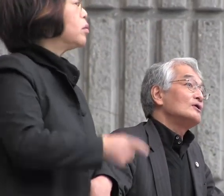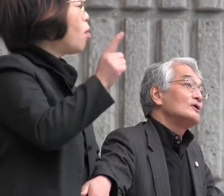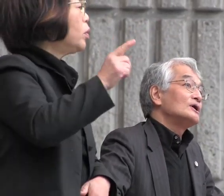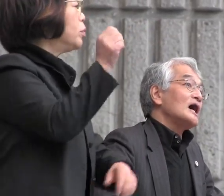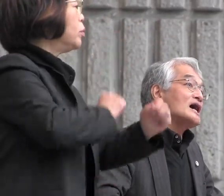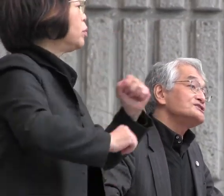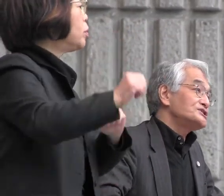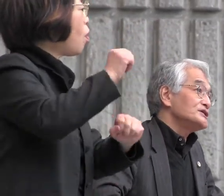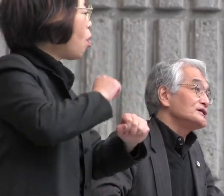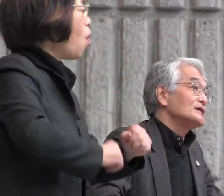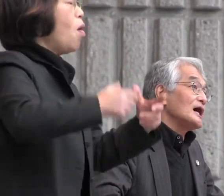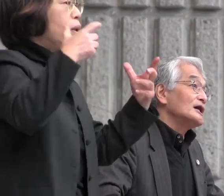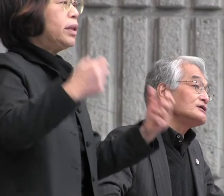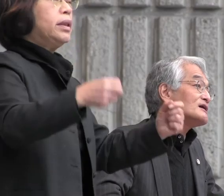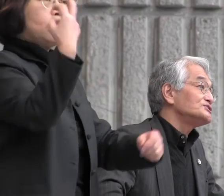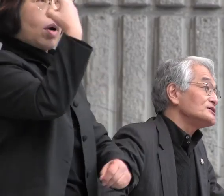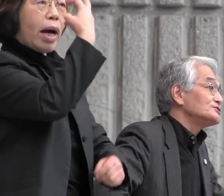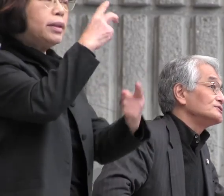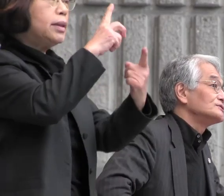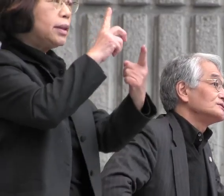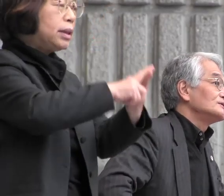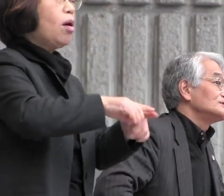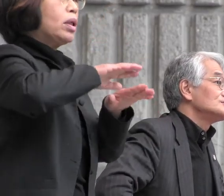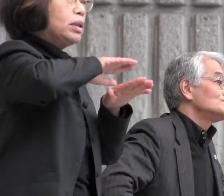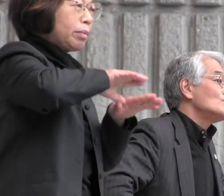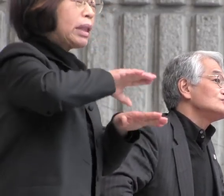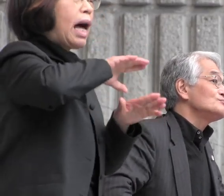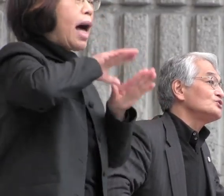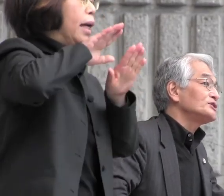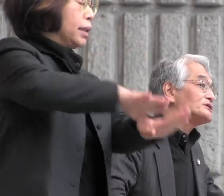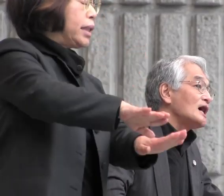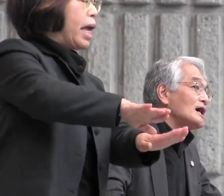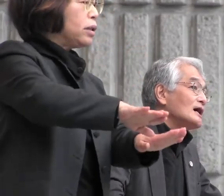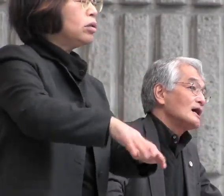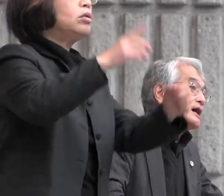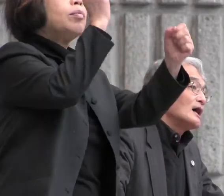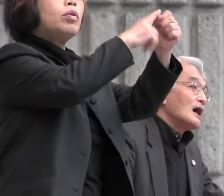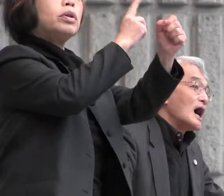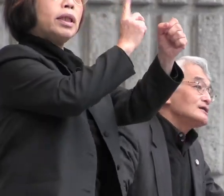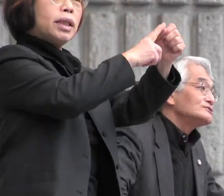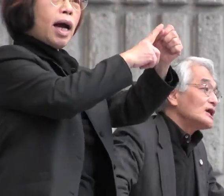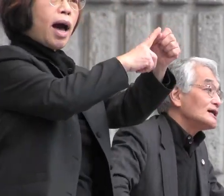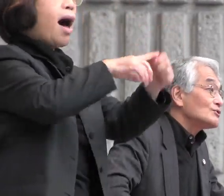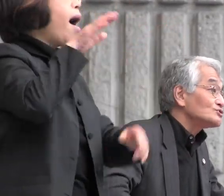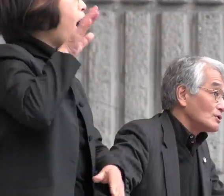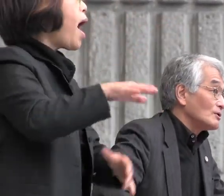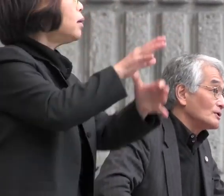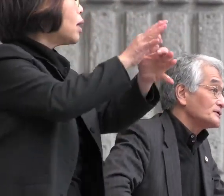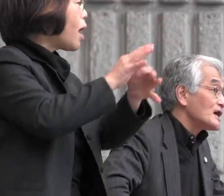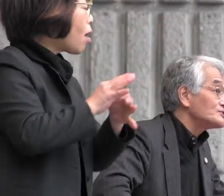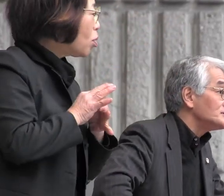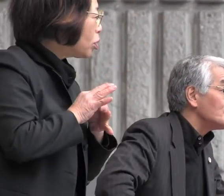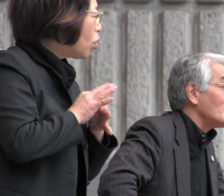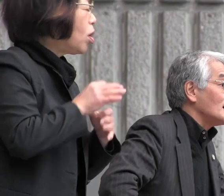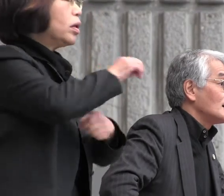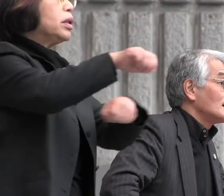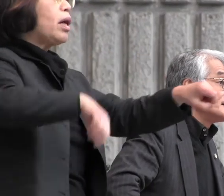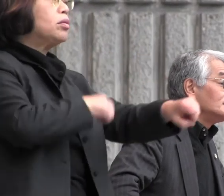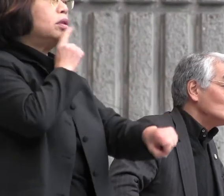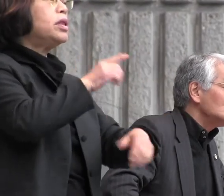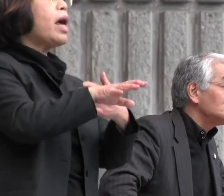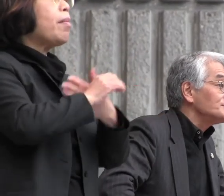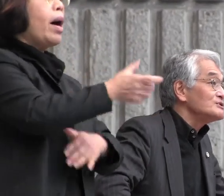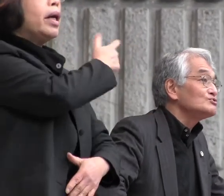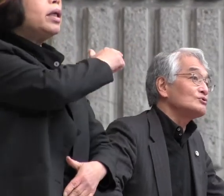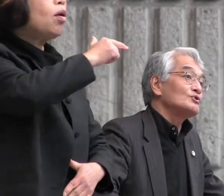を監視あるいは規制する、そういう目的があるからこそ、逆に言えば